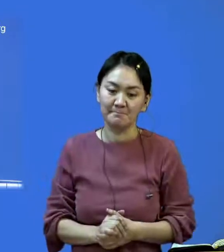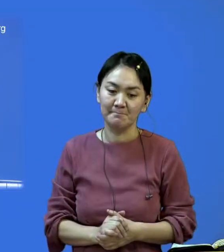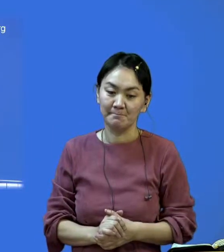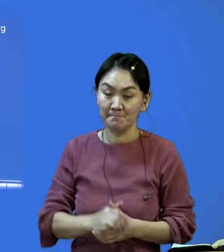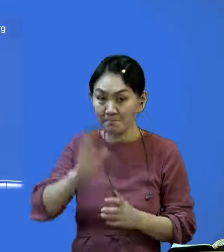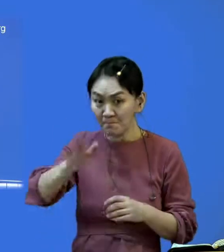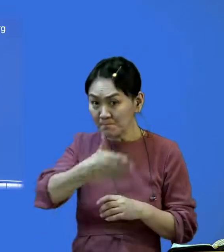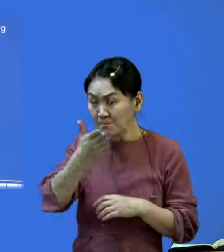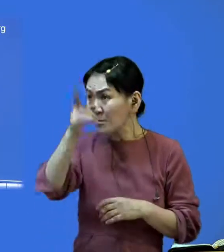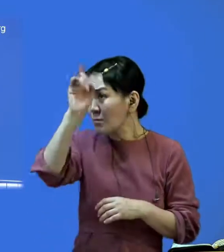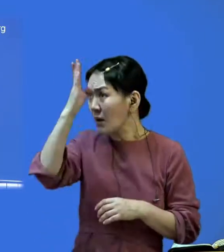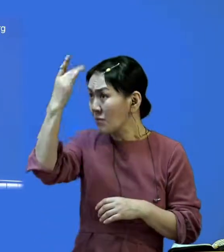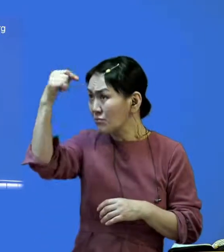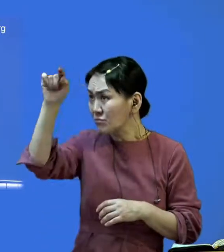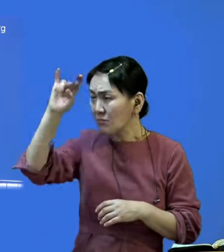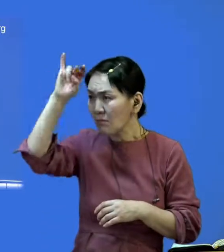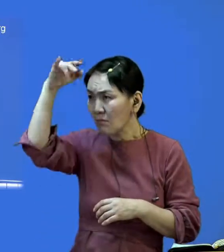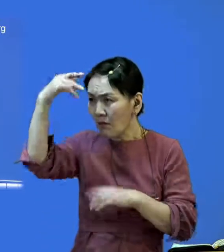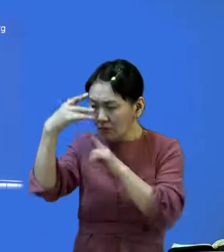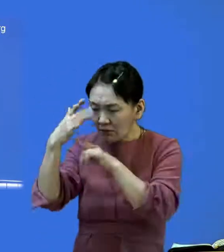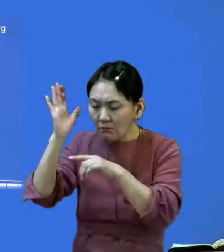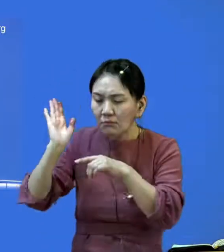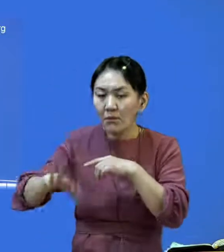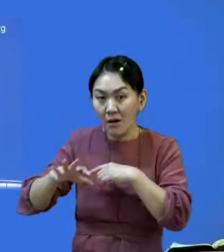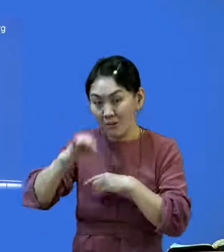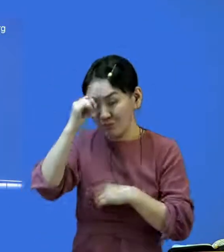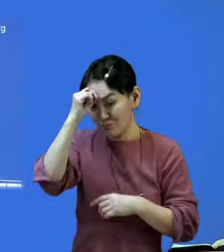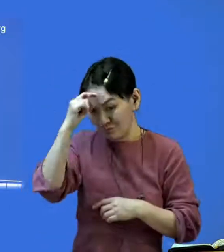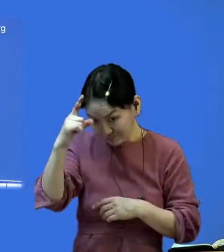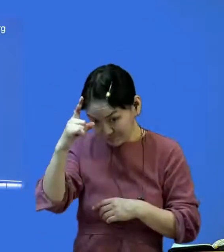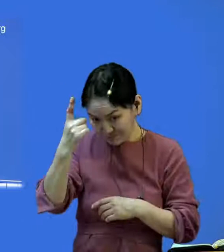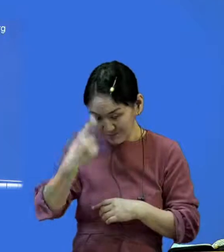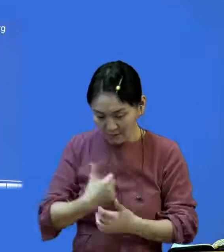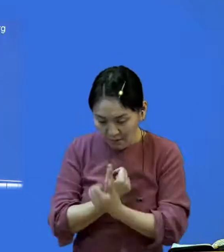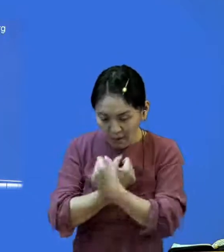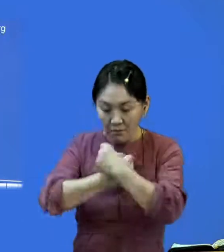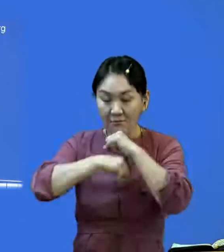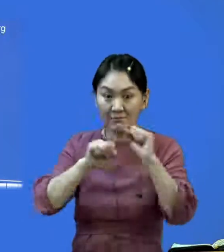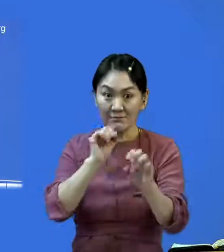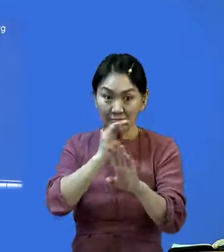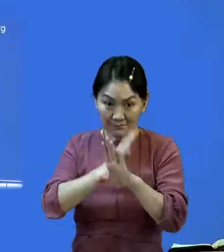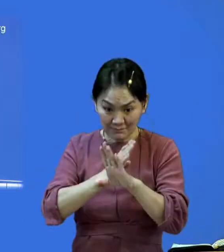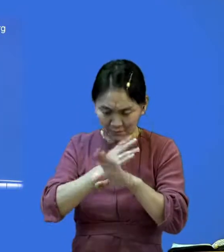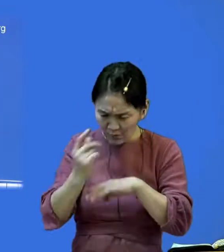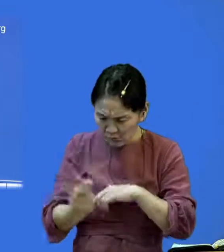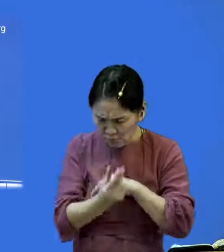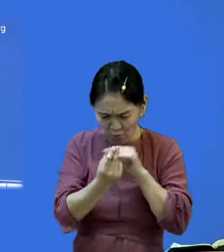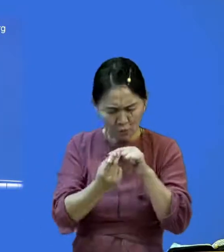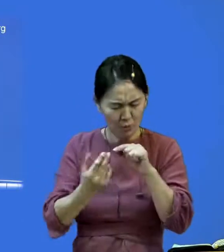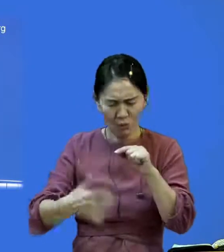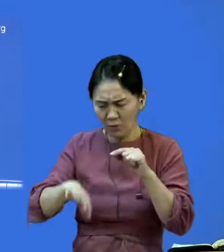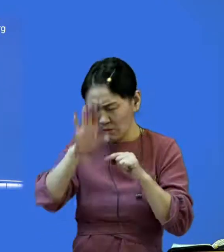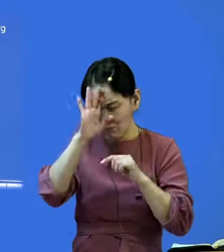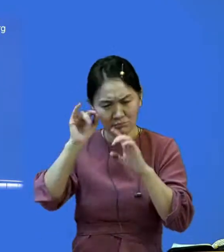Бид бүхэн бурханы нэгүслийг ухаарч аврагдлаа гэж байгаа энэ үнэн ямар гайхалтай